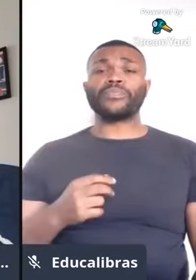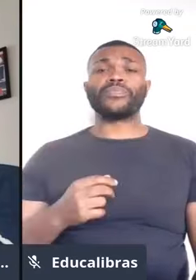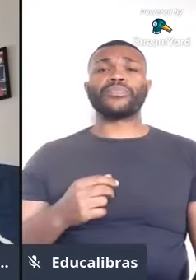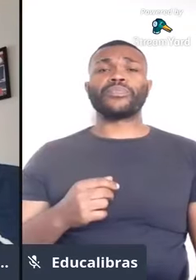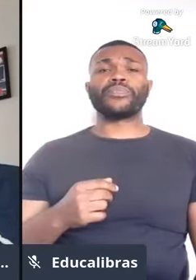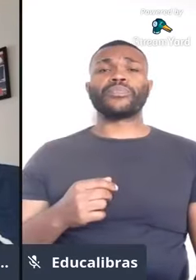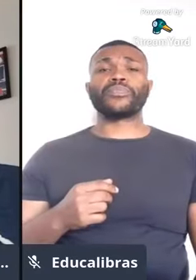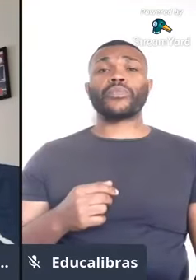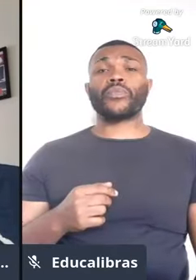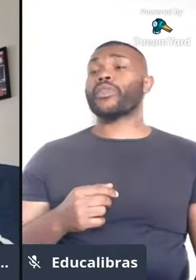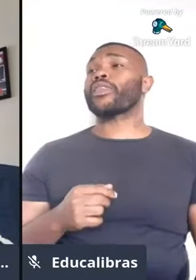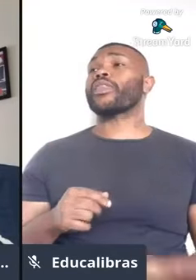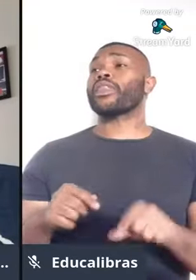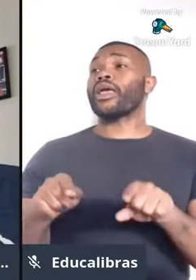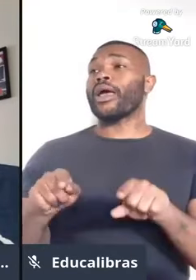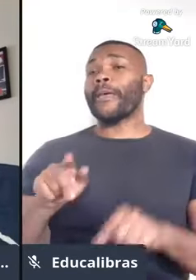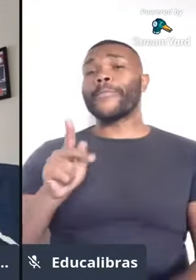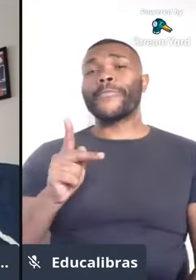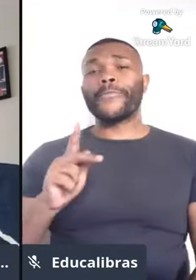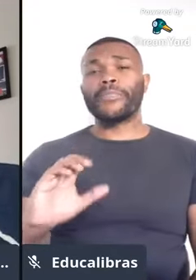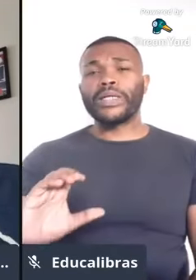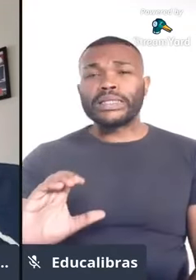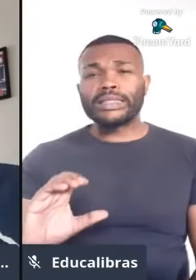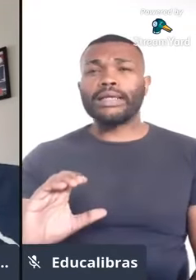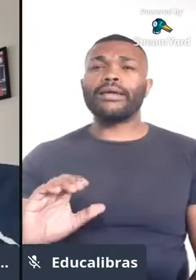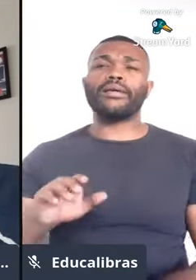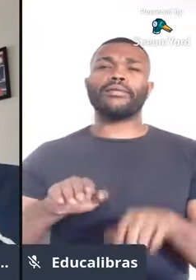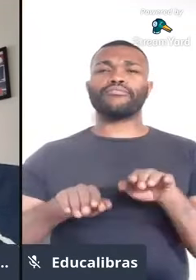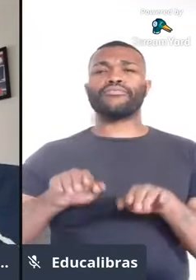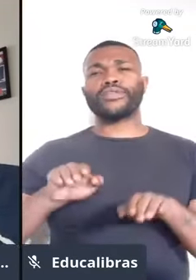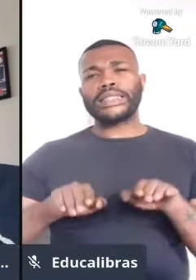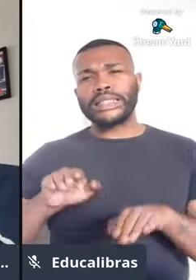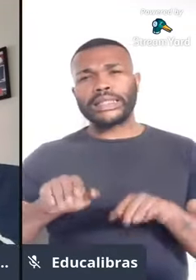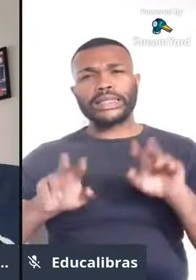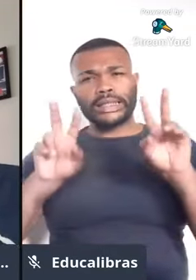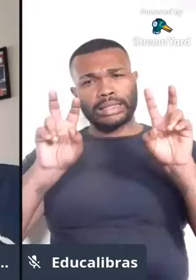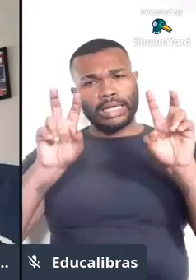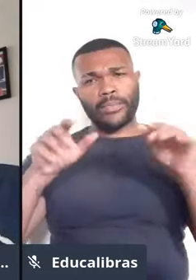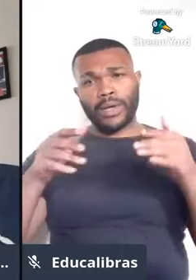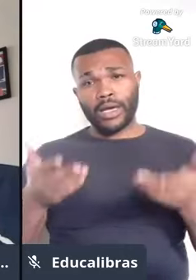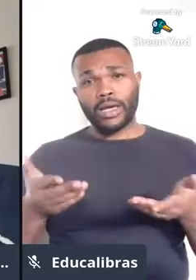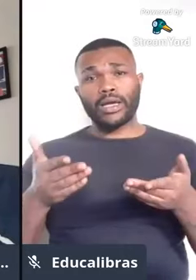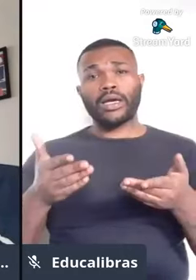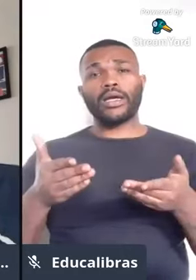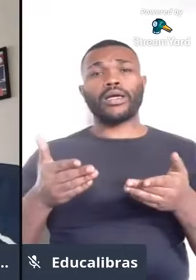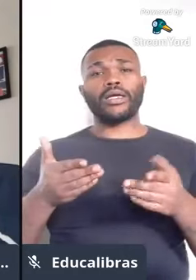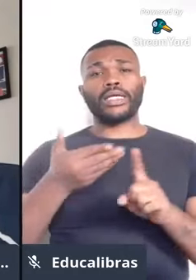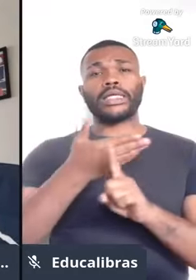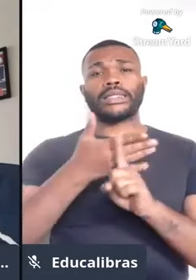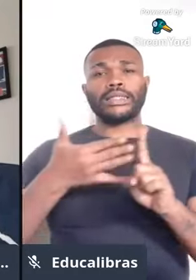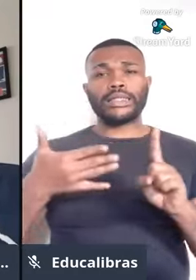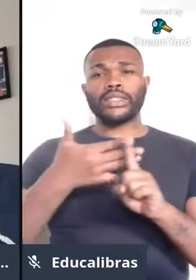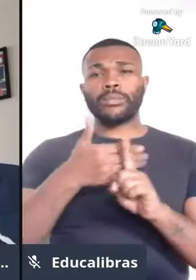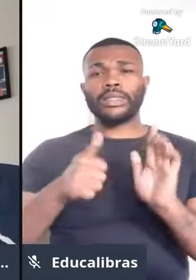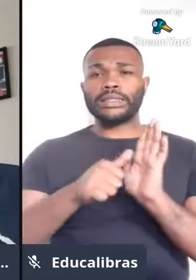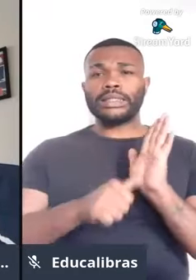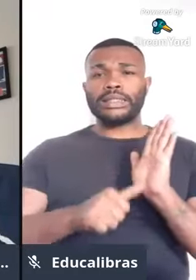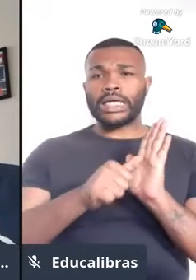Os paralisia cerebral, muitas vezes, que não é sempre que tem síndrome de Down. Ou